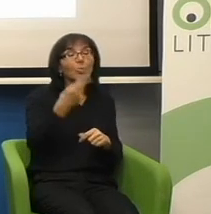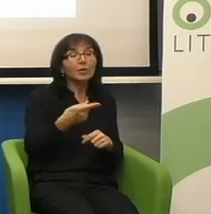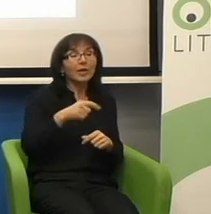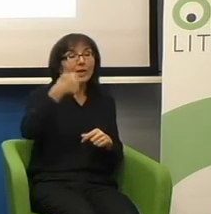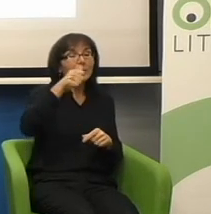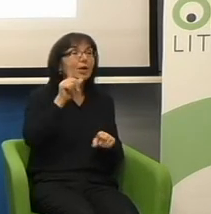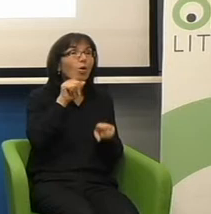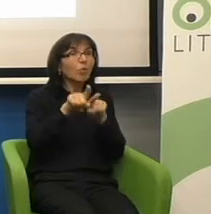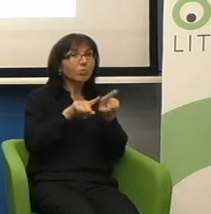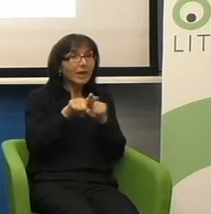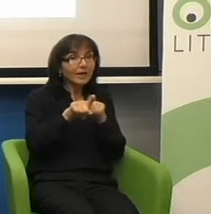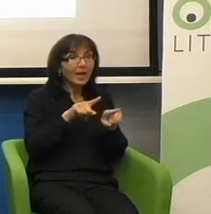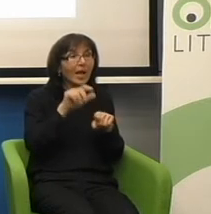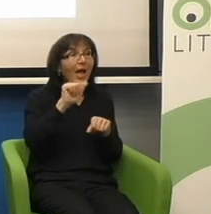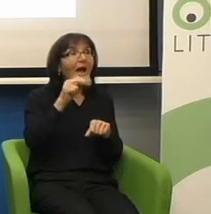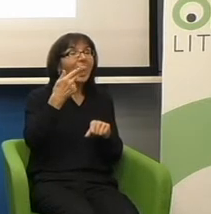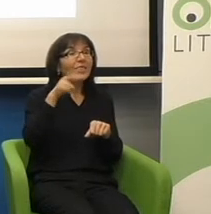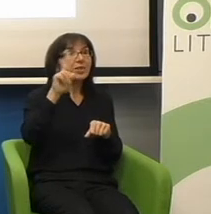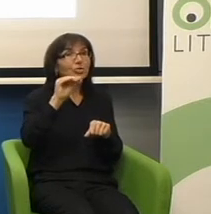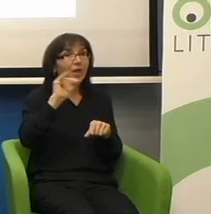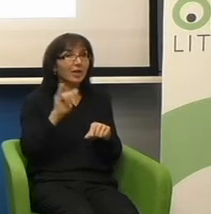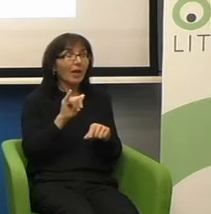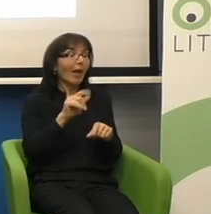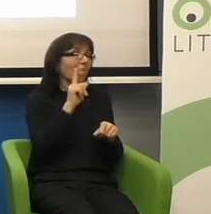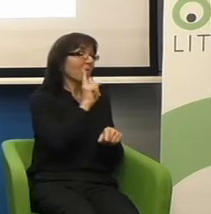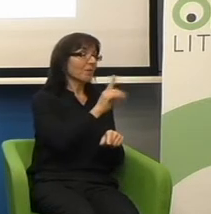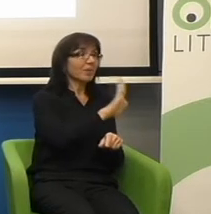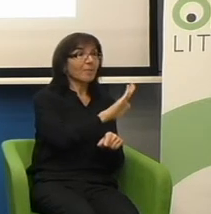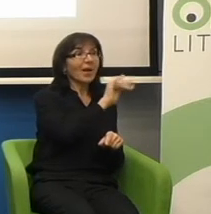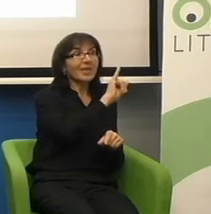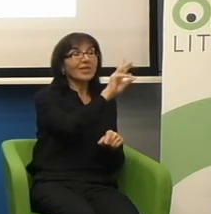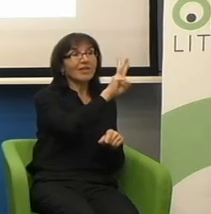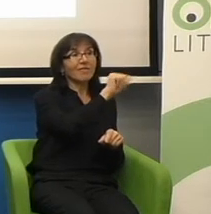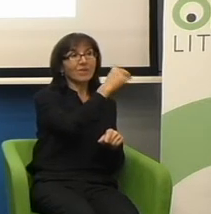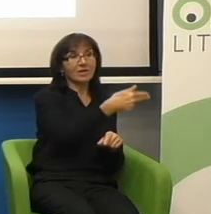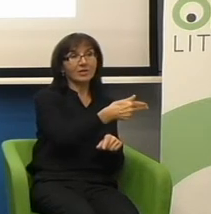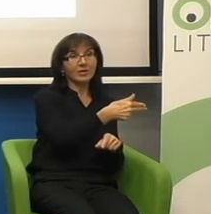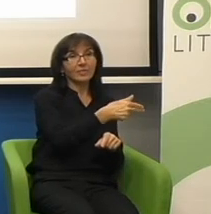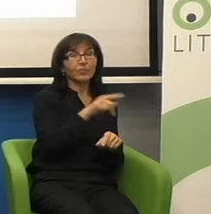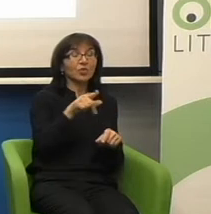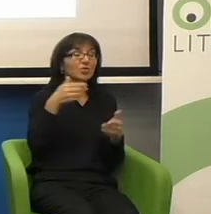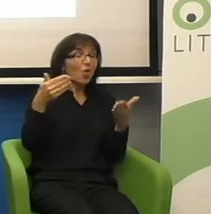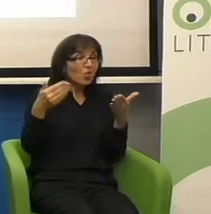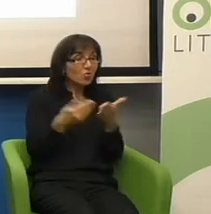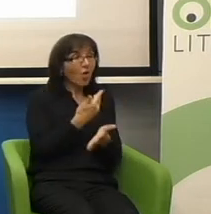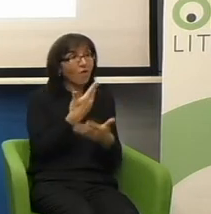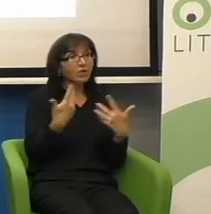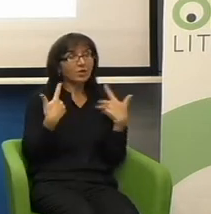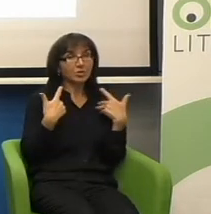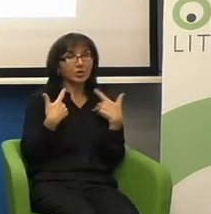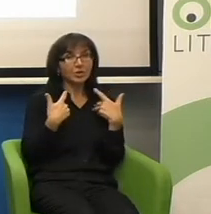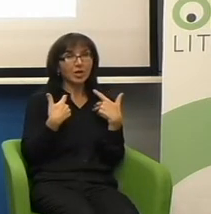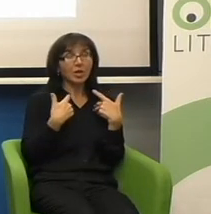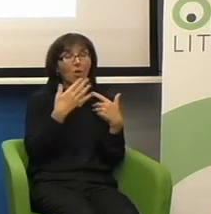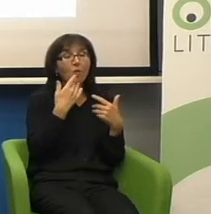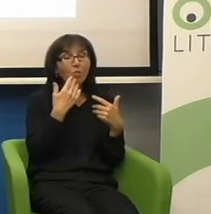Andrzeja. Co ciekawe, w rzeczywistości miała brata Iwana, najstarszego, przyrodniego brata. I to jest jej nowa tożsamość, tak? I podaje,